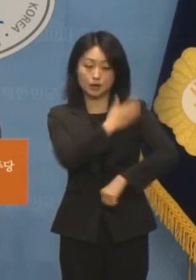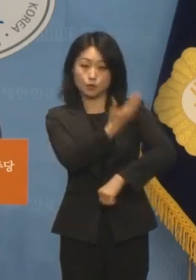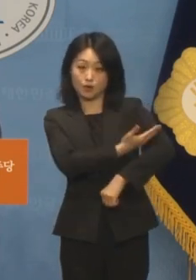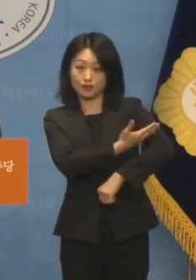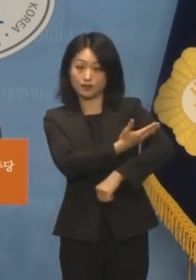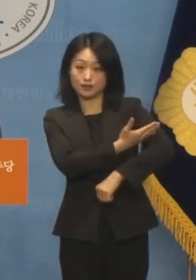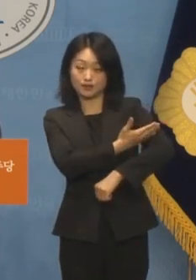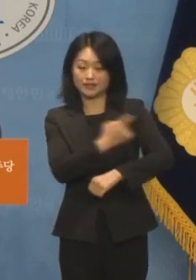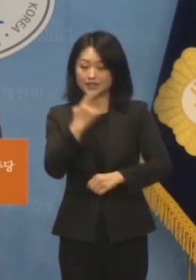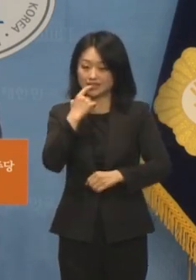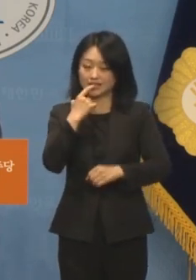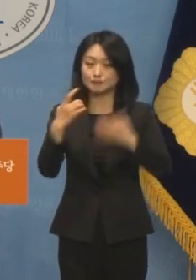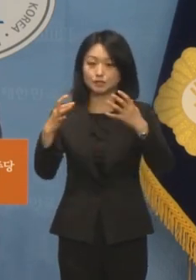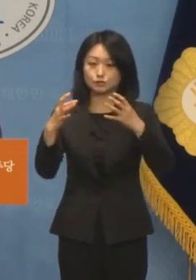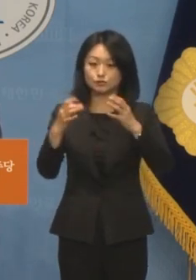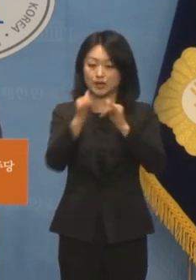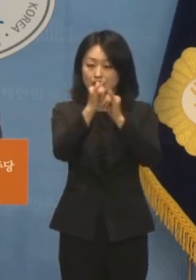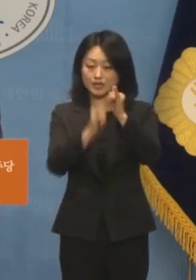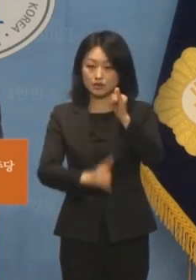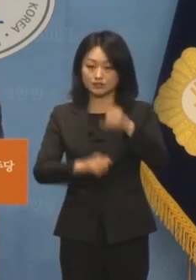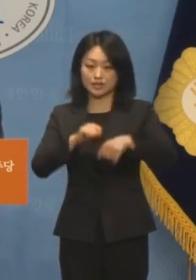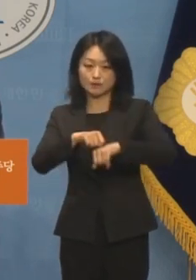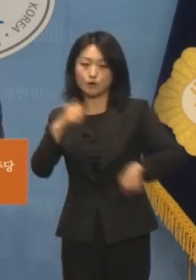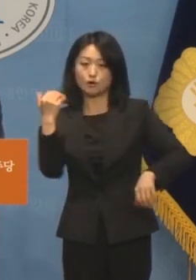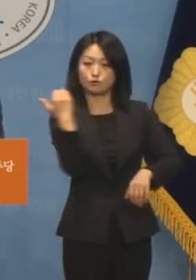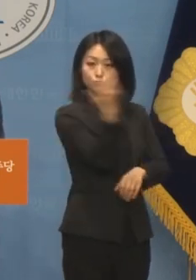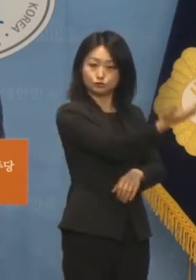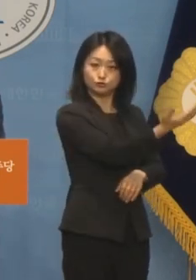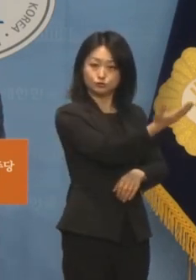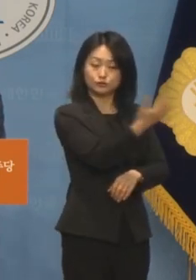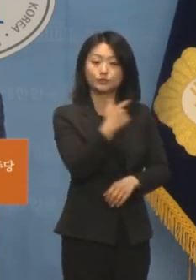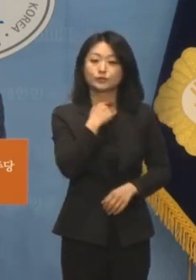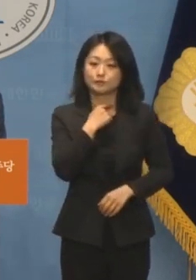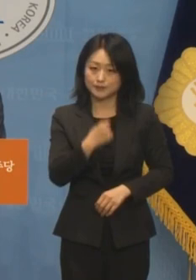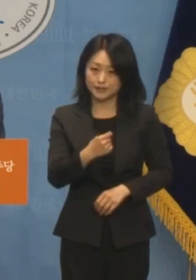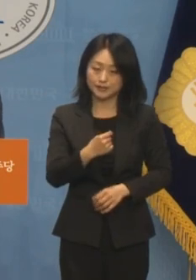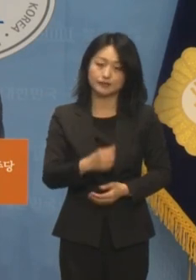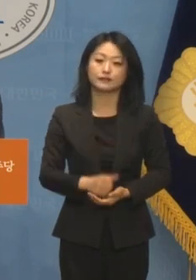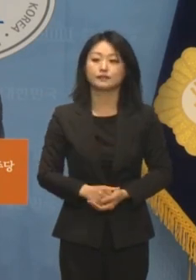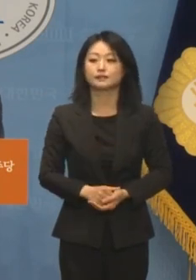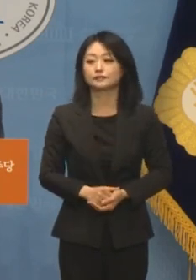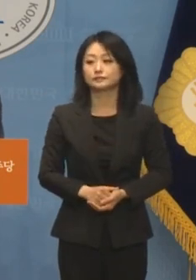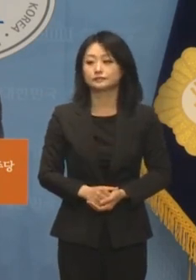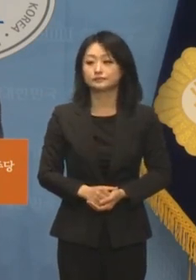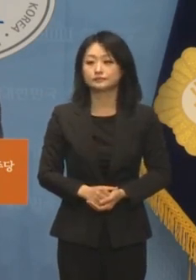반드시 민주주의와 역사의 심판대에 세울 것을 다짐합니다.